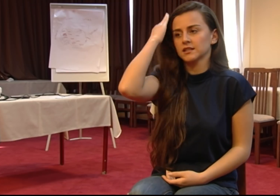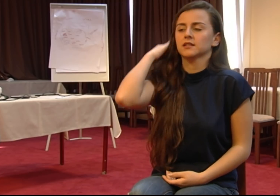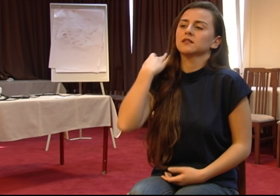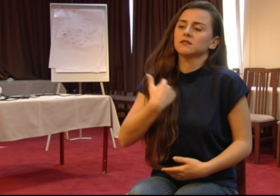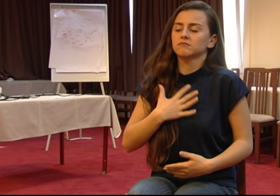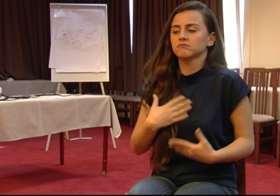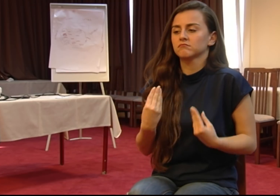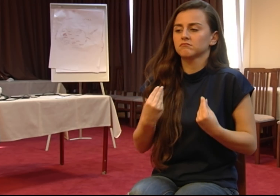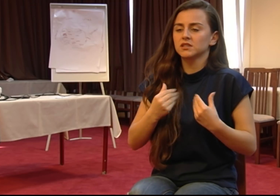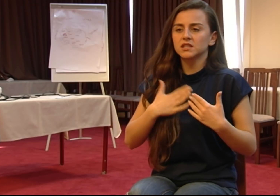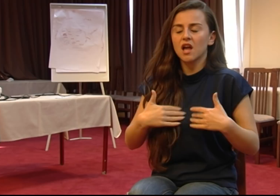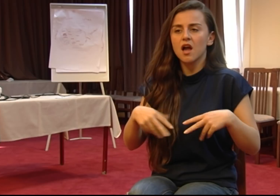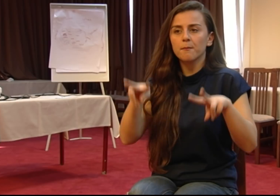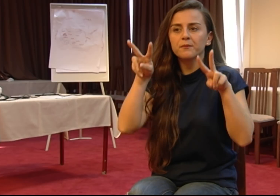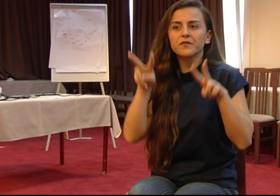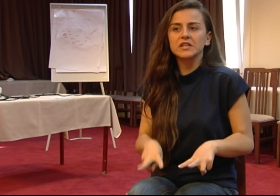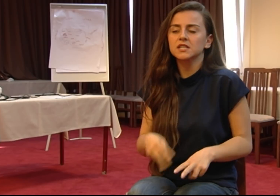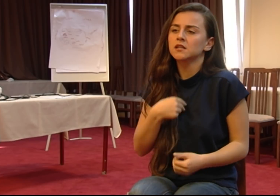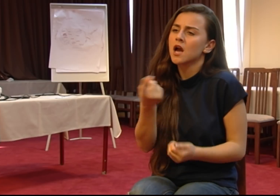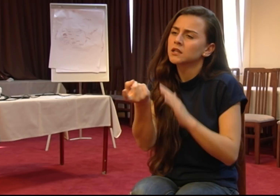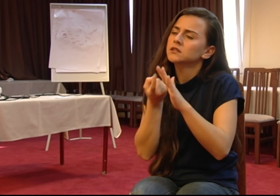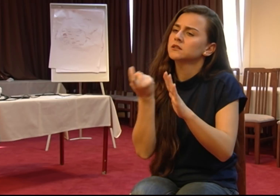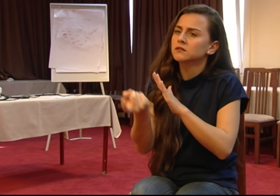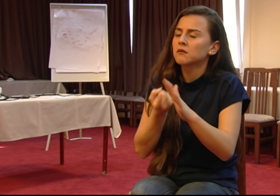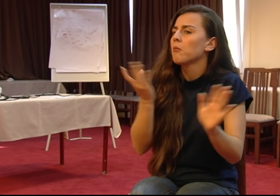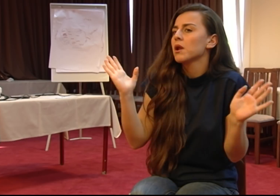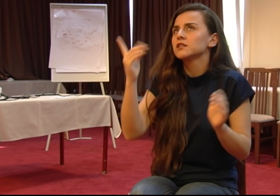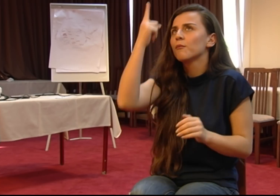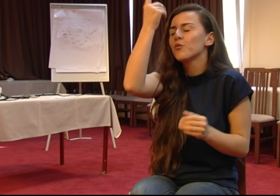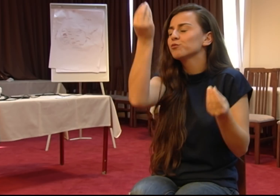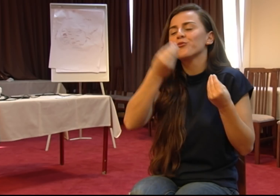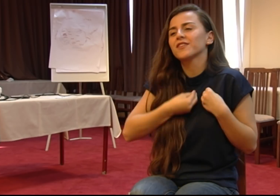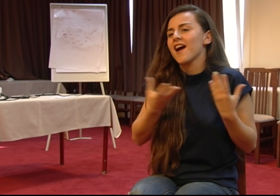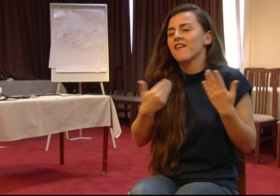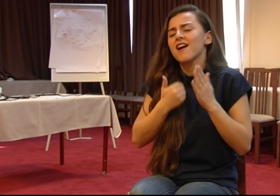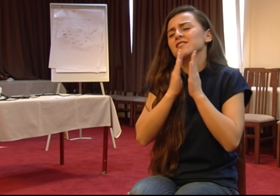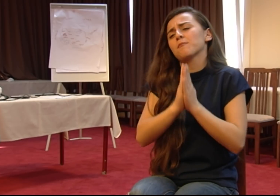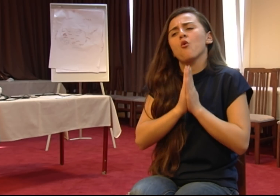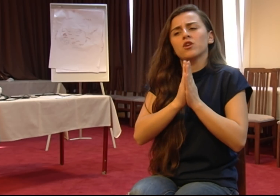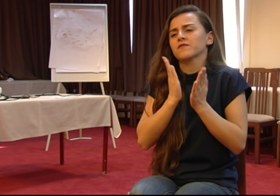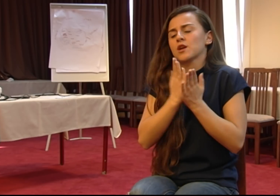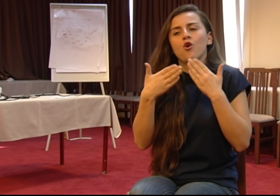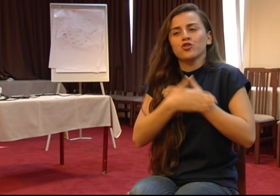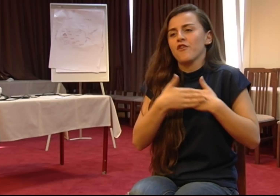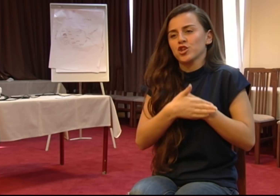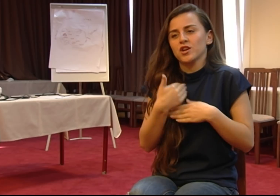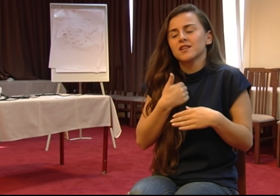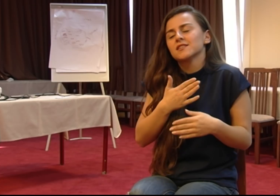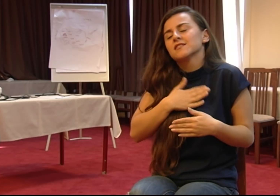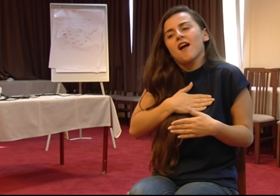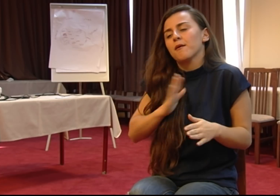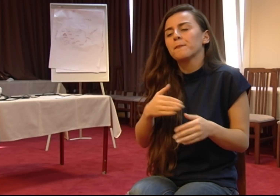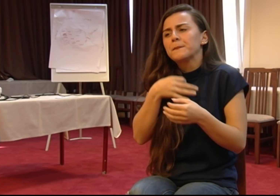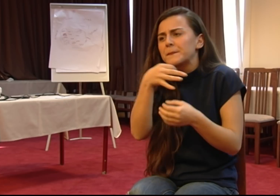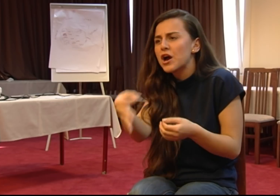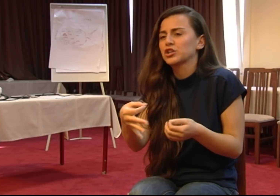Скопје, првата година. И тој 4-годишен период беше исполнет со љубопитство за Божиот збор. Постојано